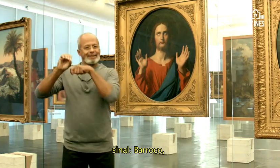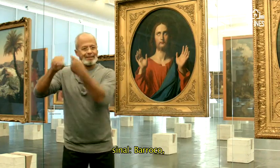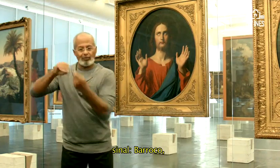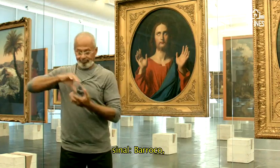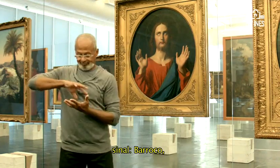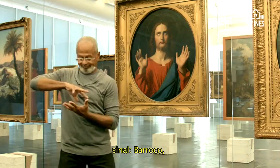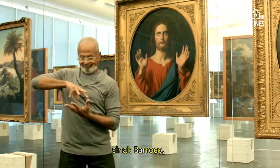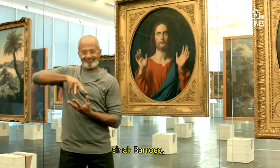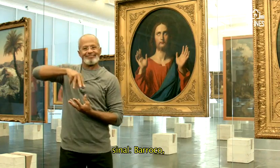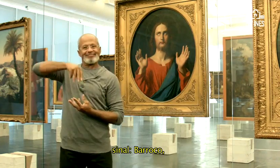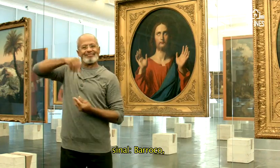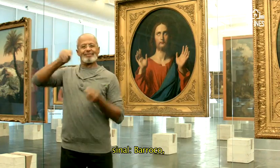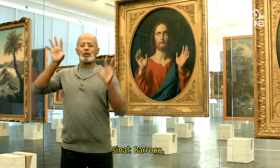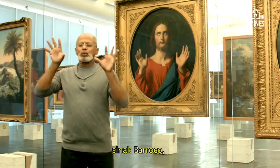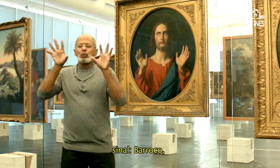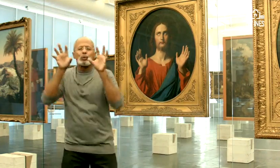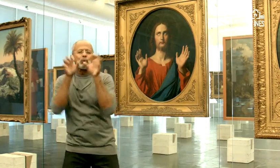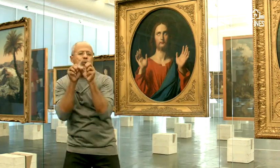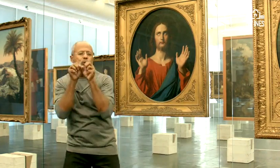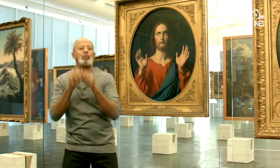Sinal, Barroco.